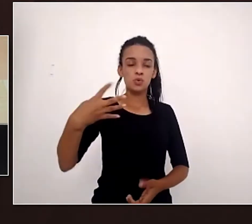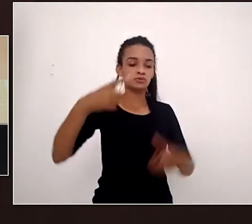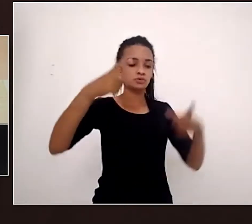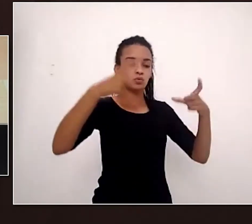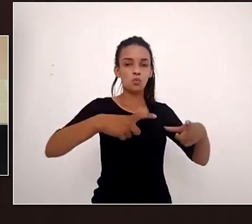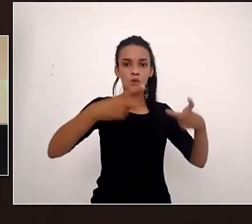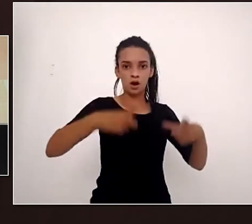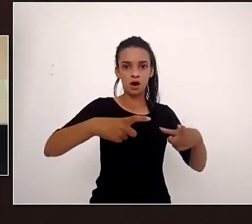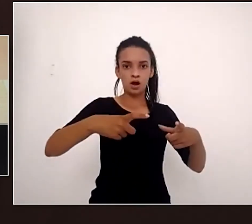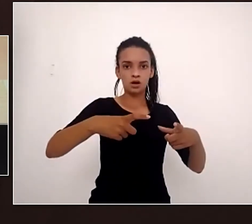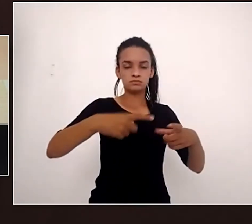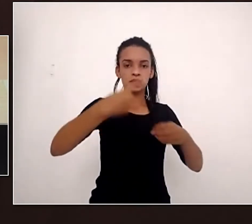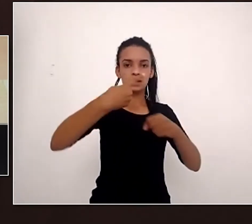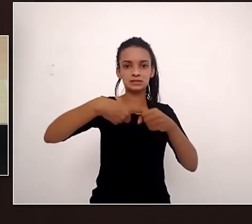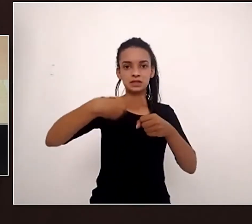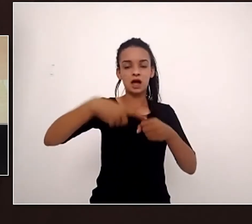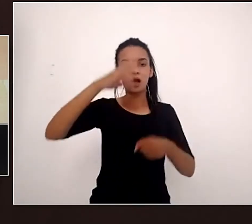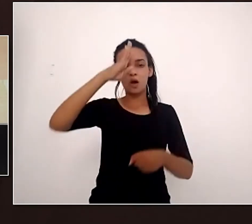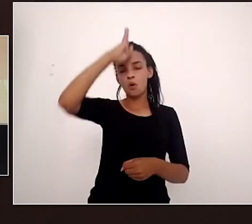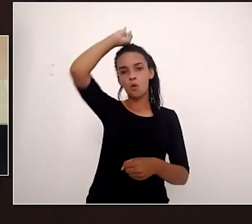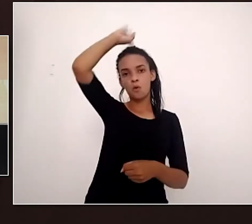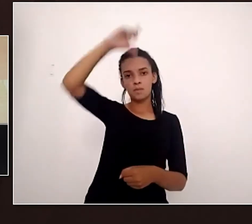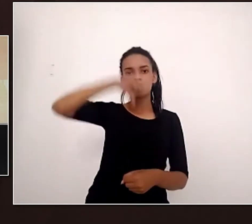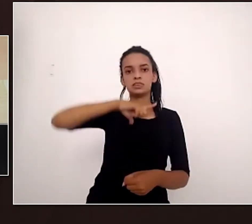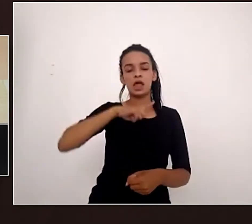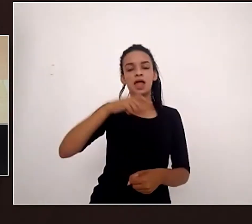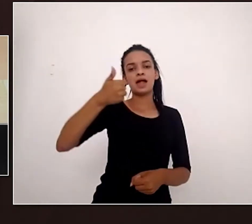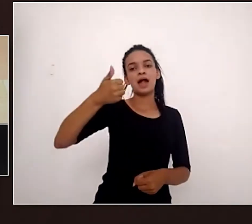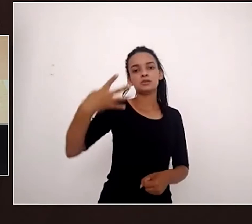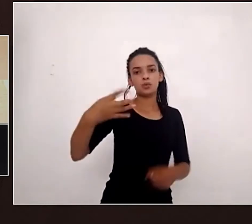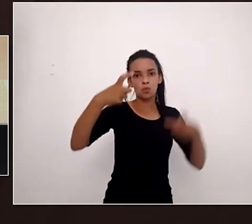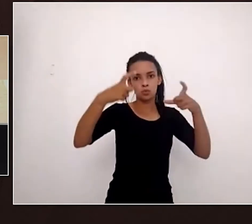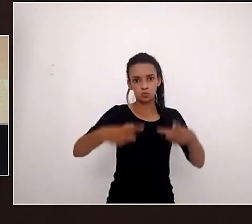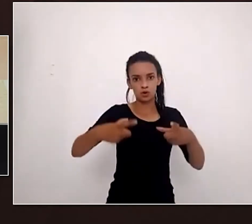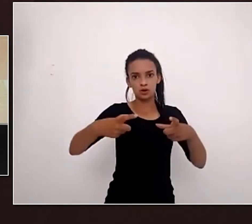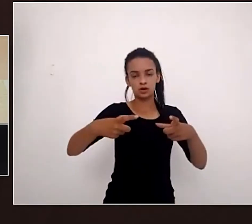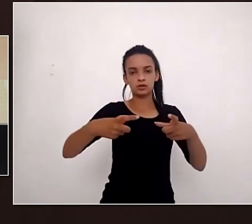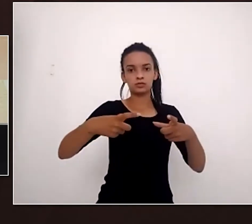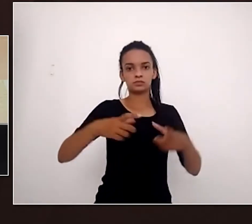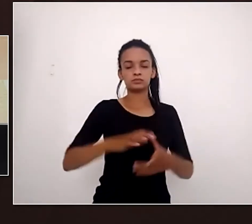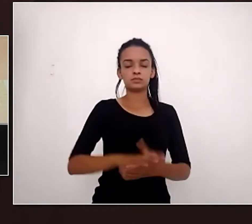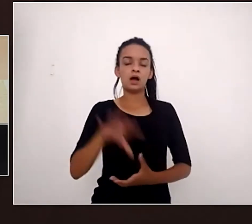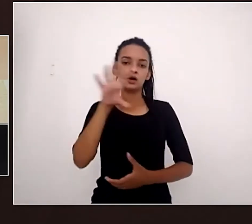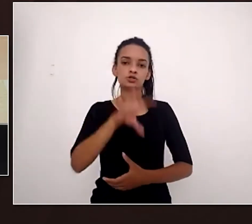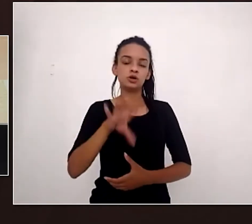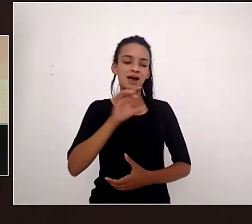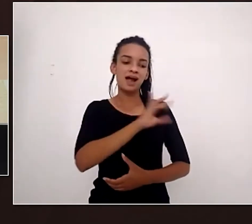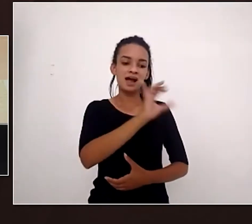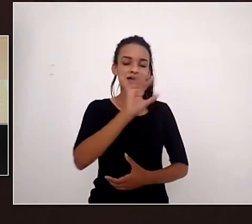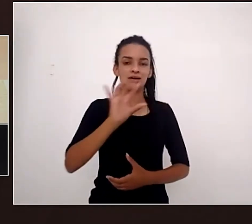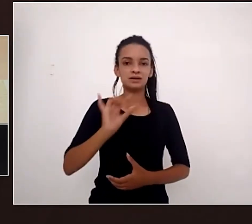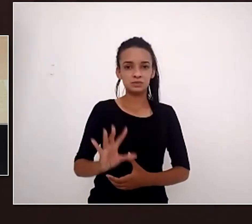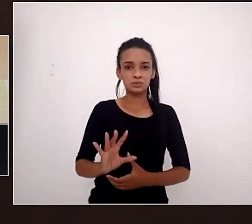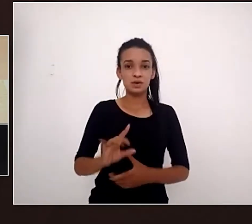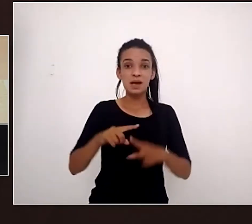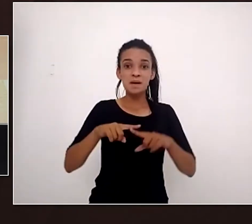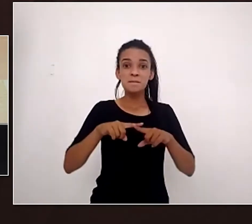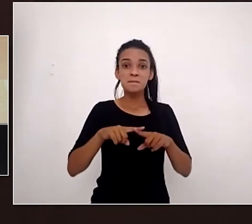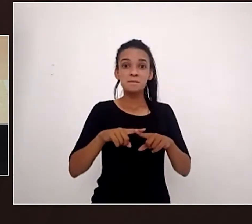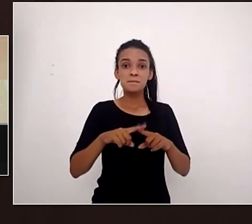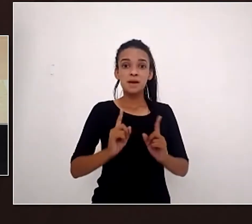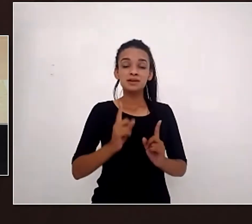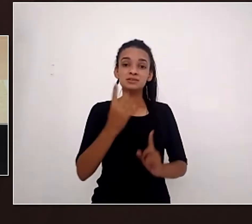era dividida em 14 grandes áreas. Das 14 grandes áreas, apenas 4